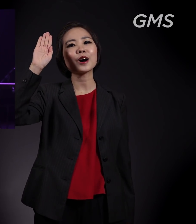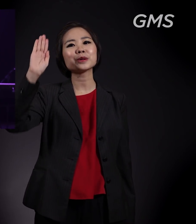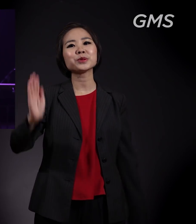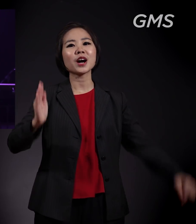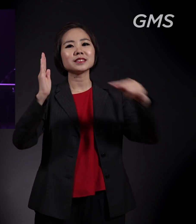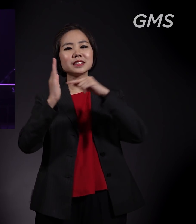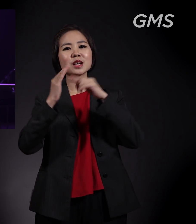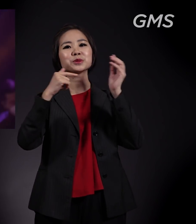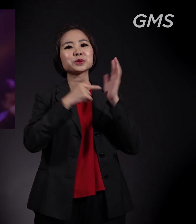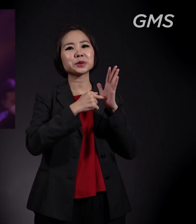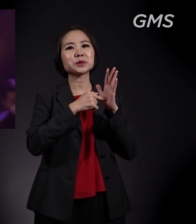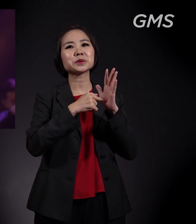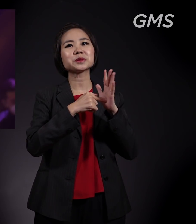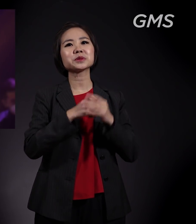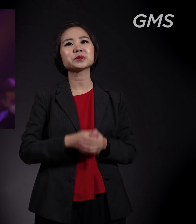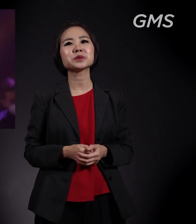Engkau